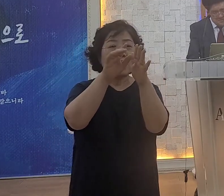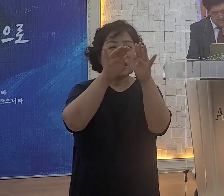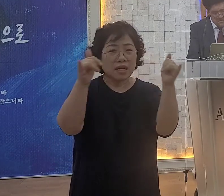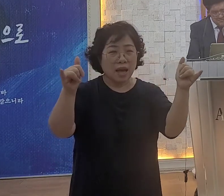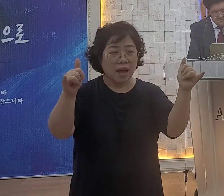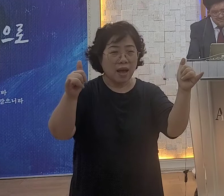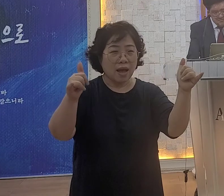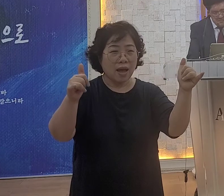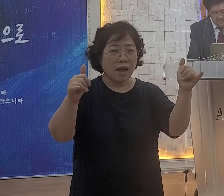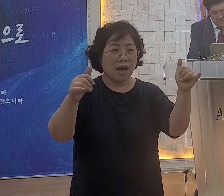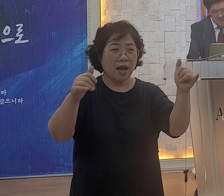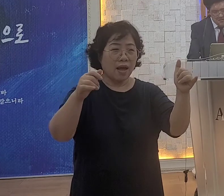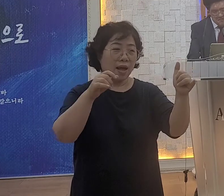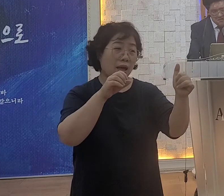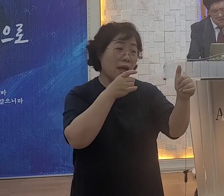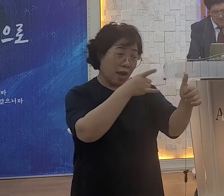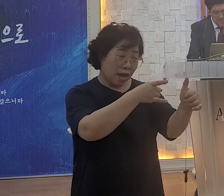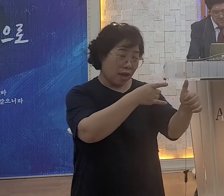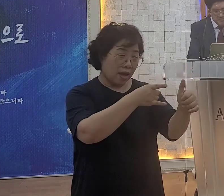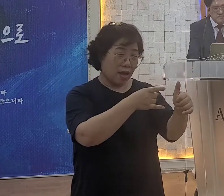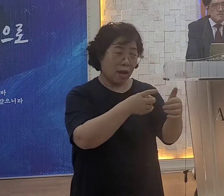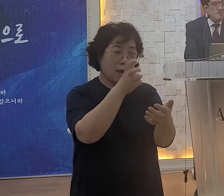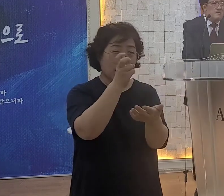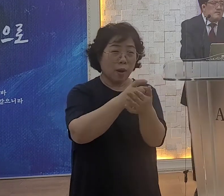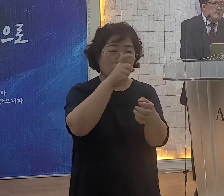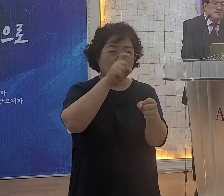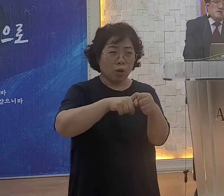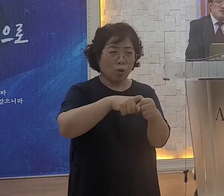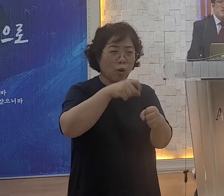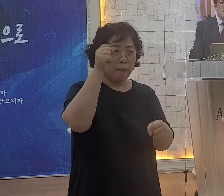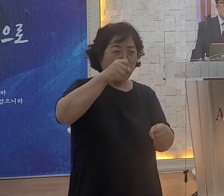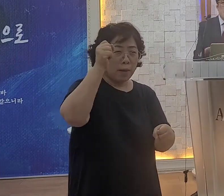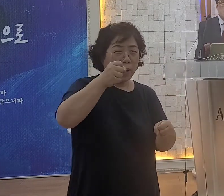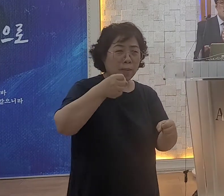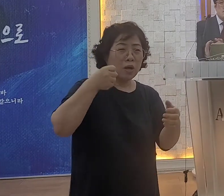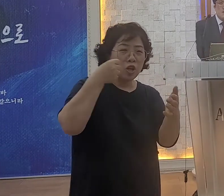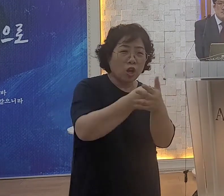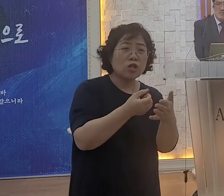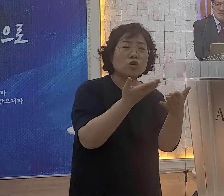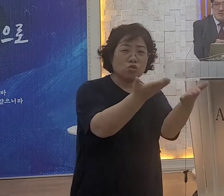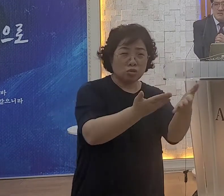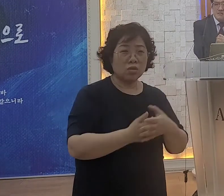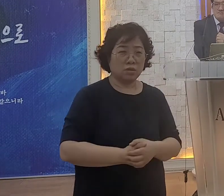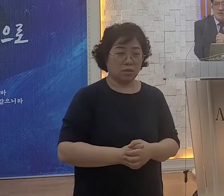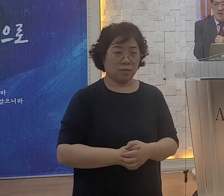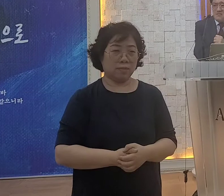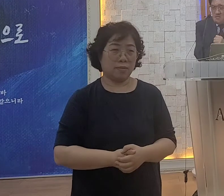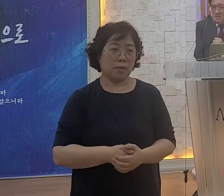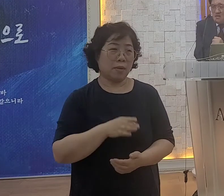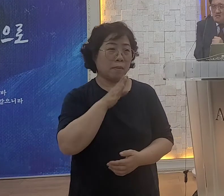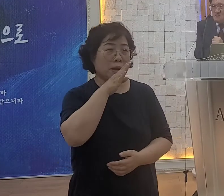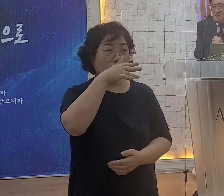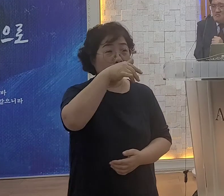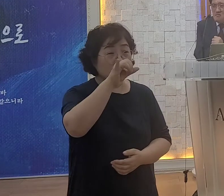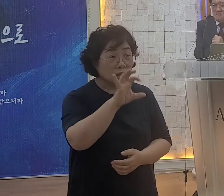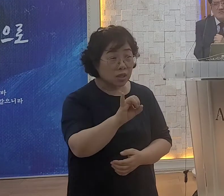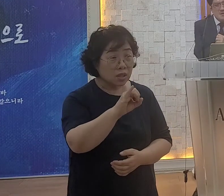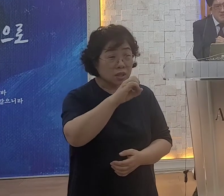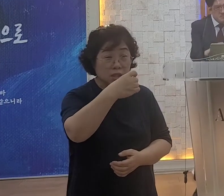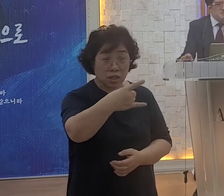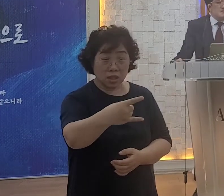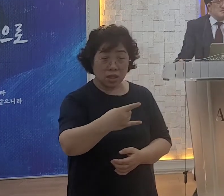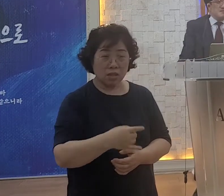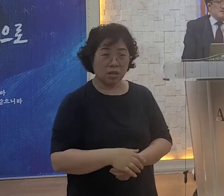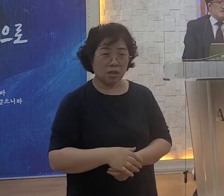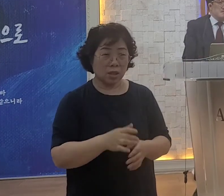의가 온다 그랬잖아요. 내가 어렵게 된 게 아닙니다. 근데 이 예수 믿는 사람들이 이제 우리가 다 의인이라 그러고 우리